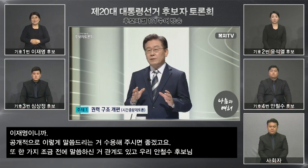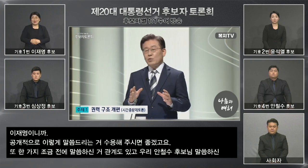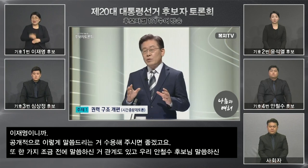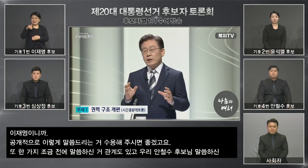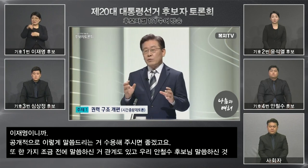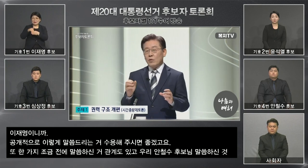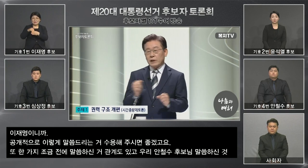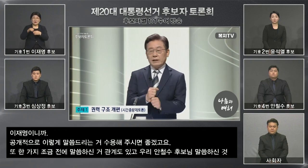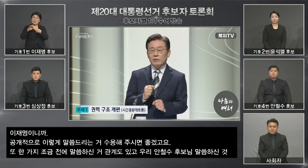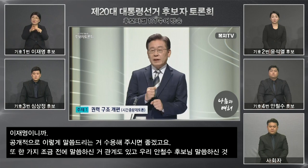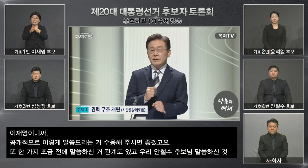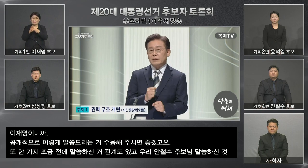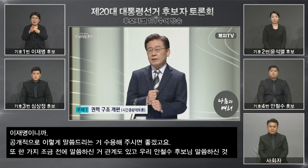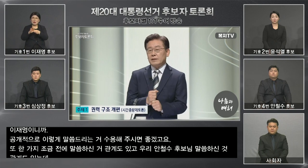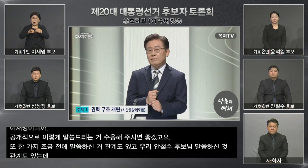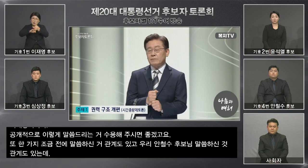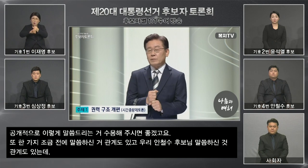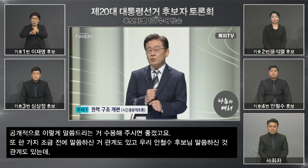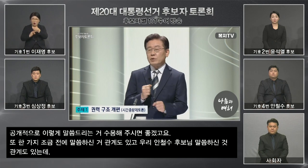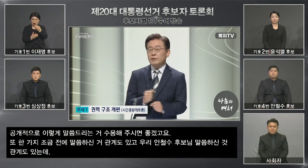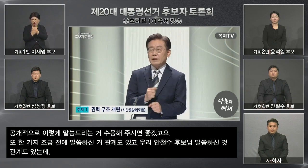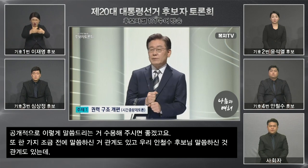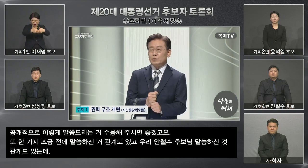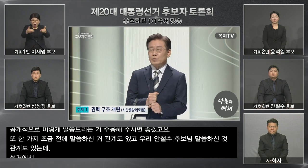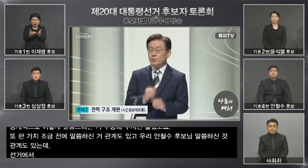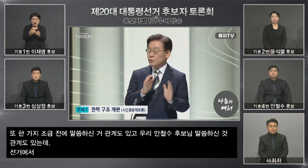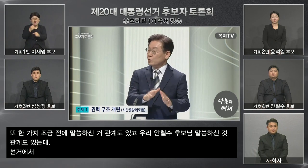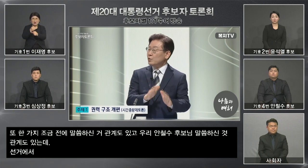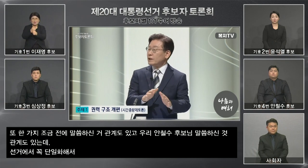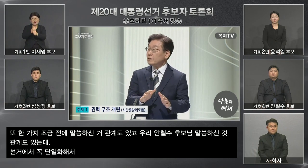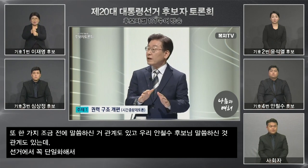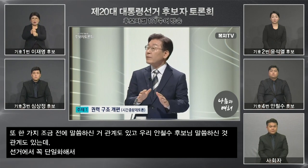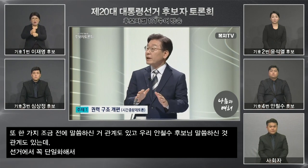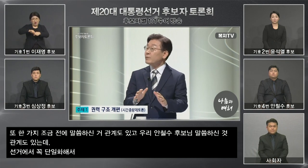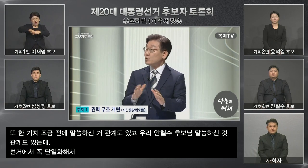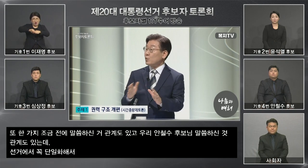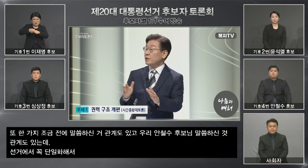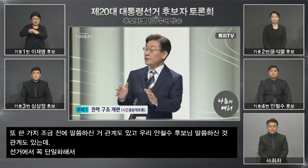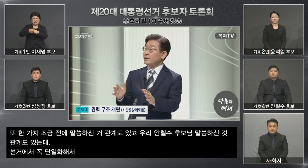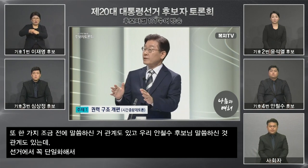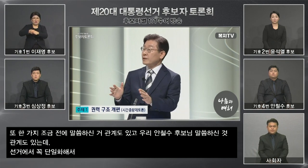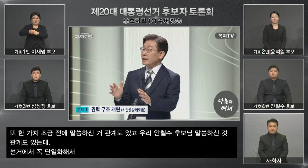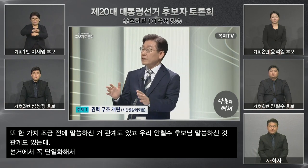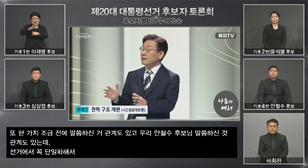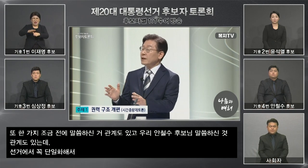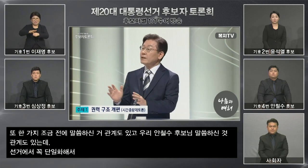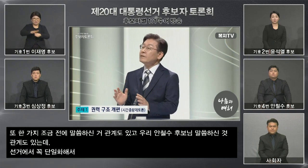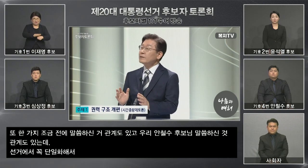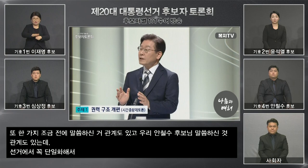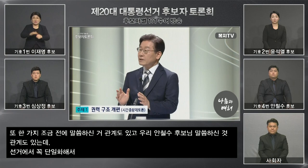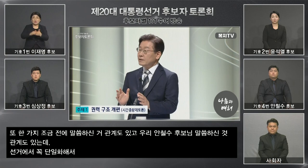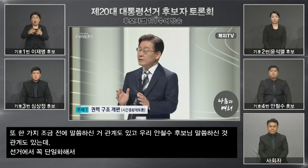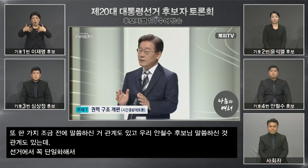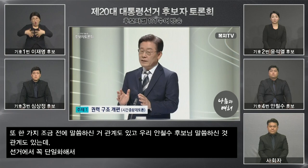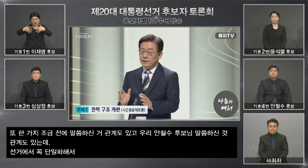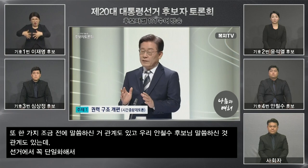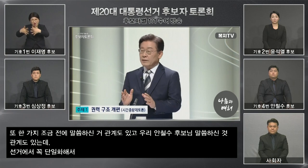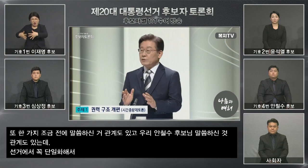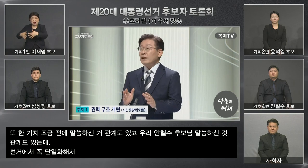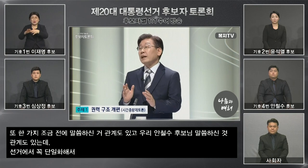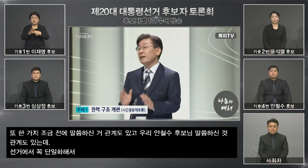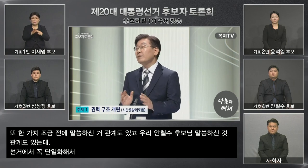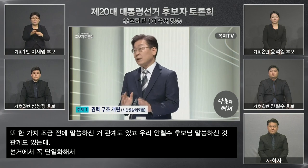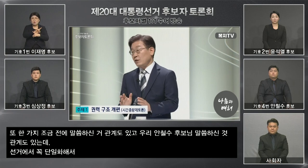선거에서 꼭 이렇게 꼭 단일화해서 이렇게 우격다짐으로 눌러 앉힌 다음에 조건을 걸어서 같이 한다. 이런 거 사실은